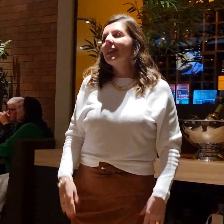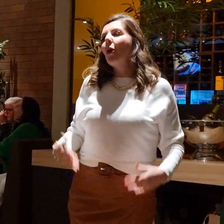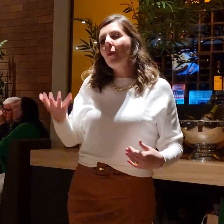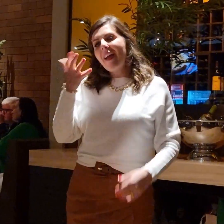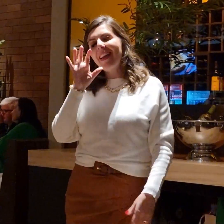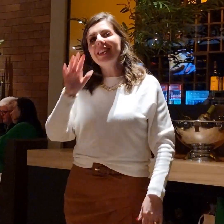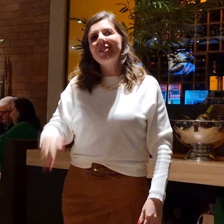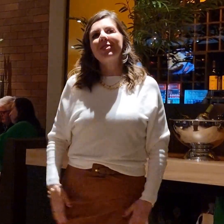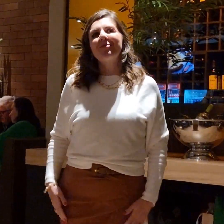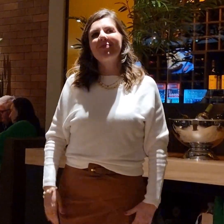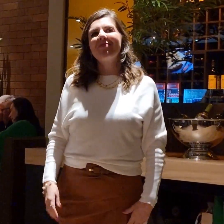aqui,